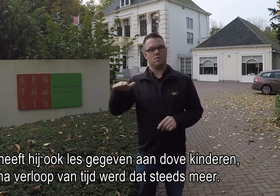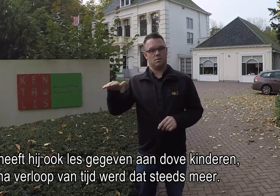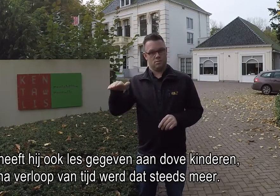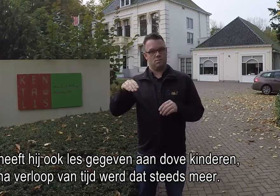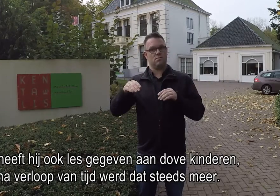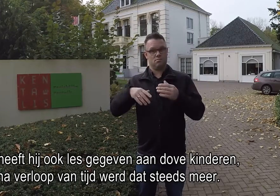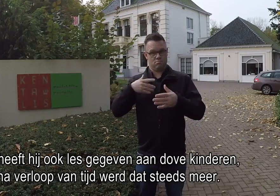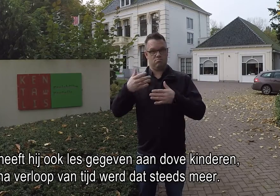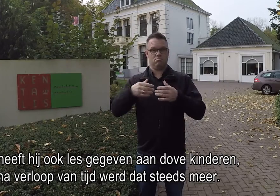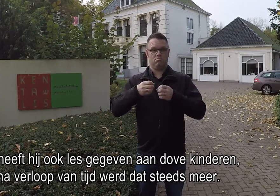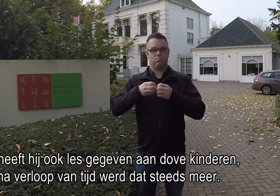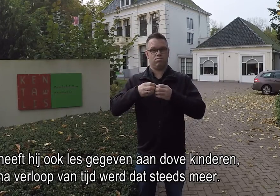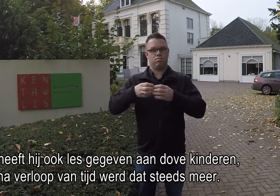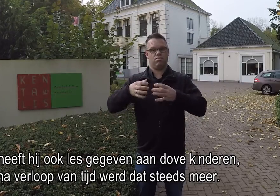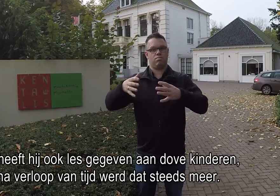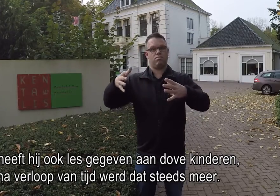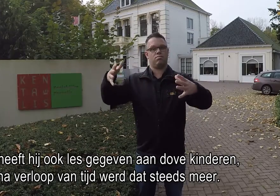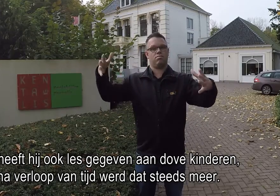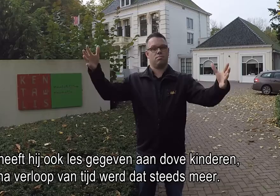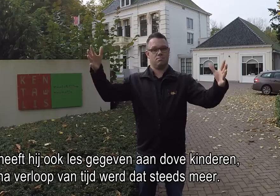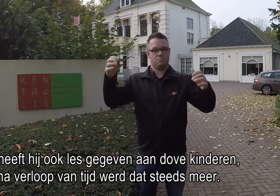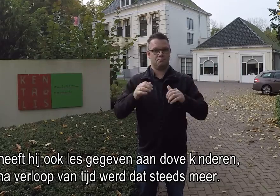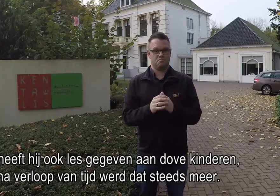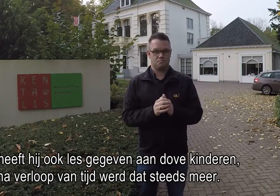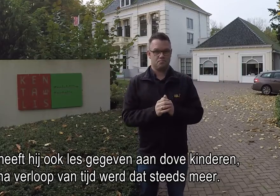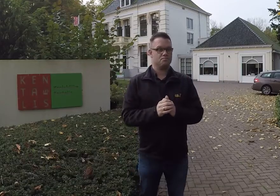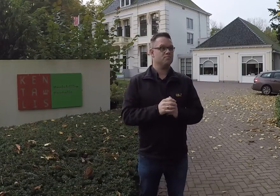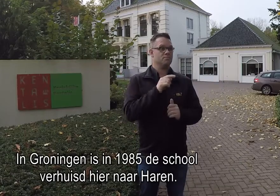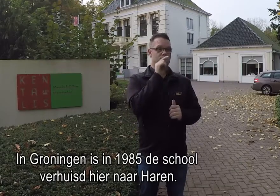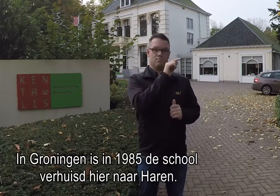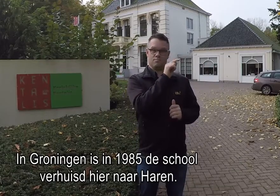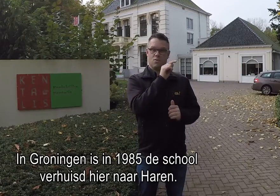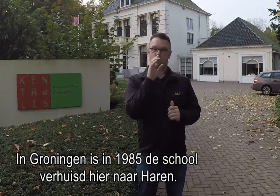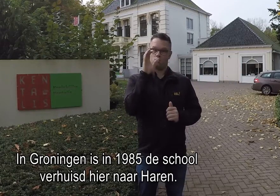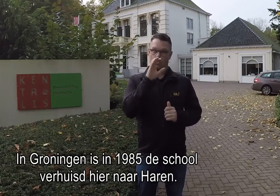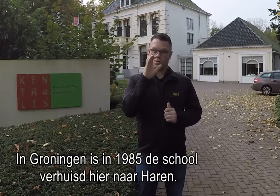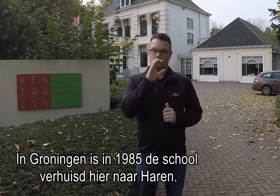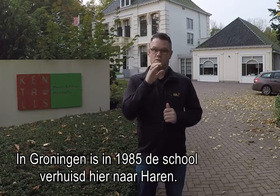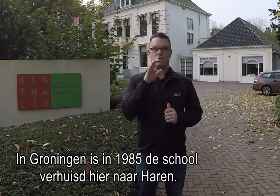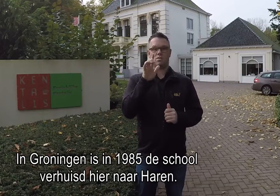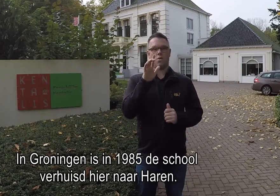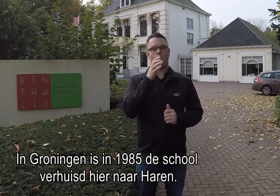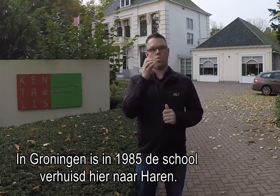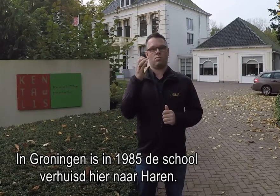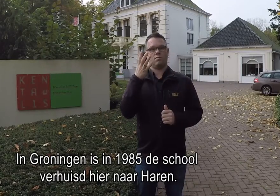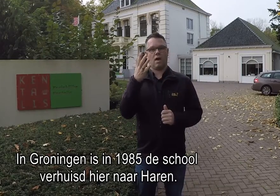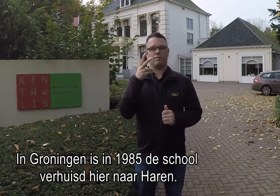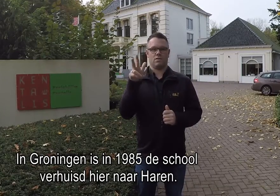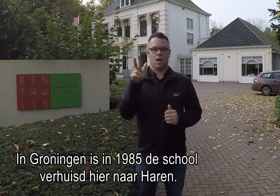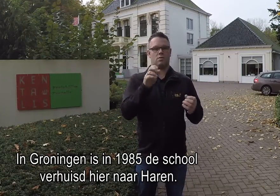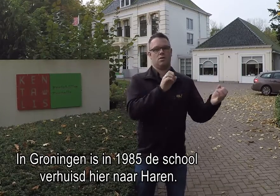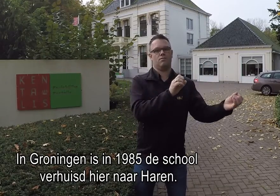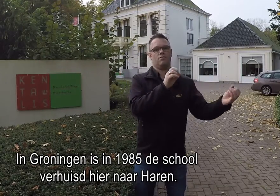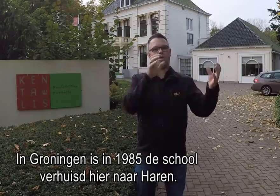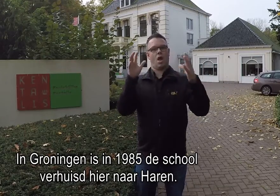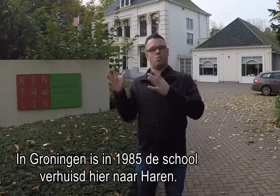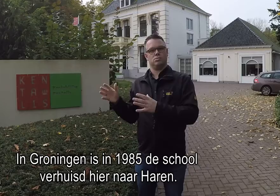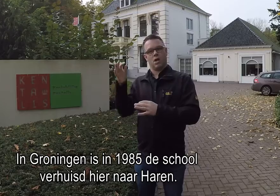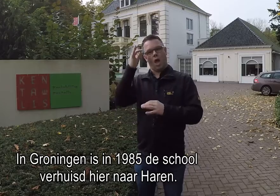kinderen. Na verloop van tijd werd dat steeds meer. In Groningen is in 1985 de